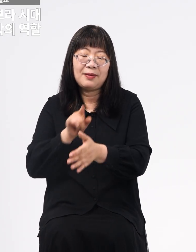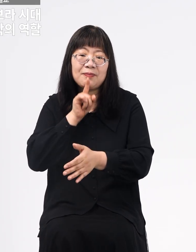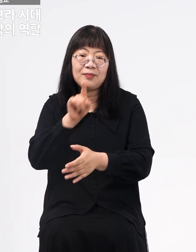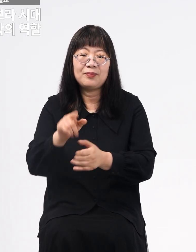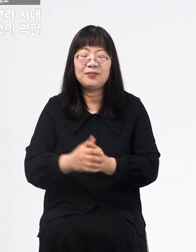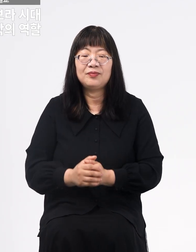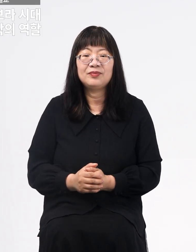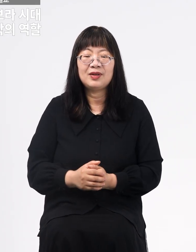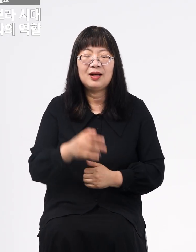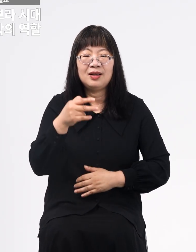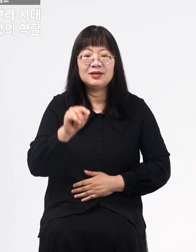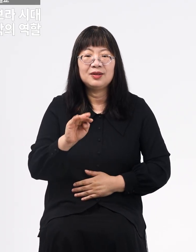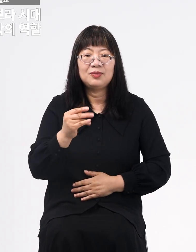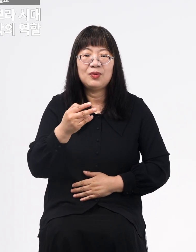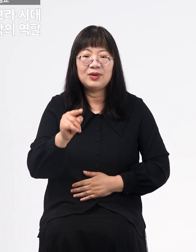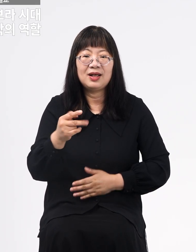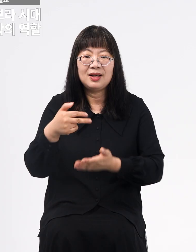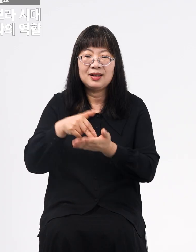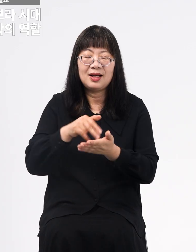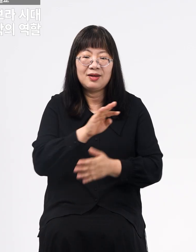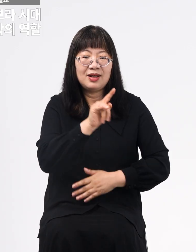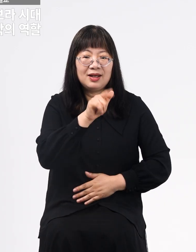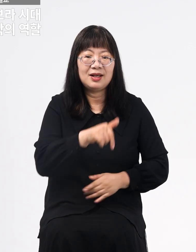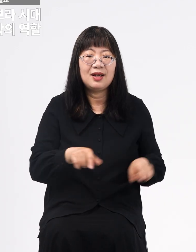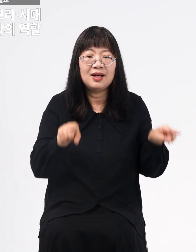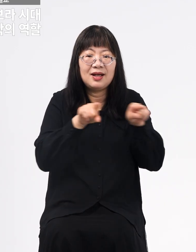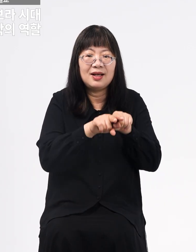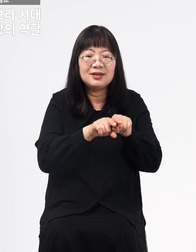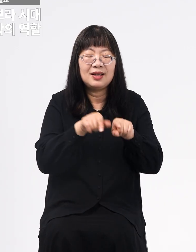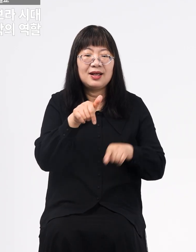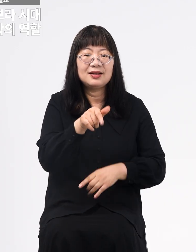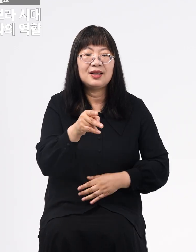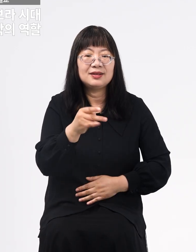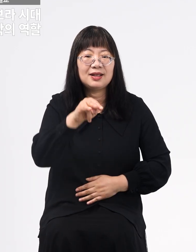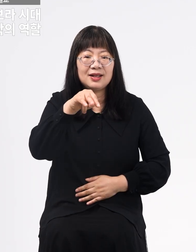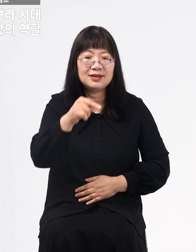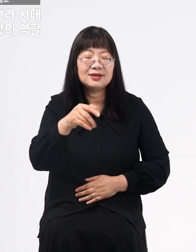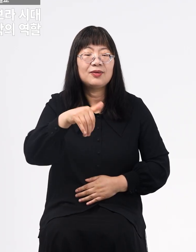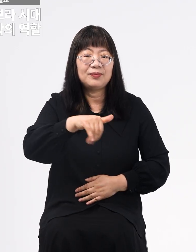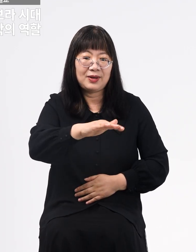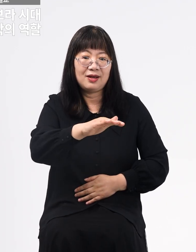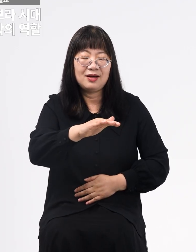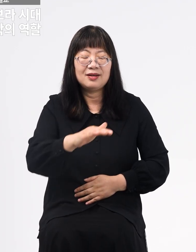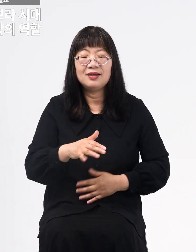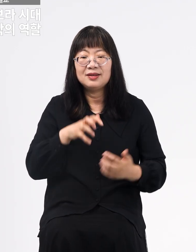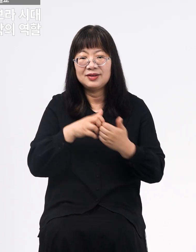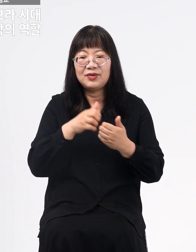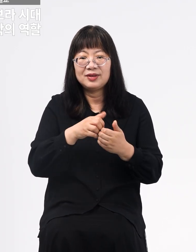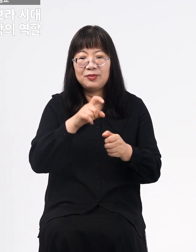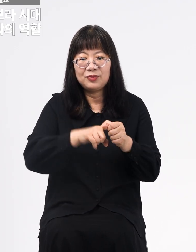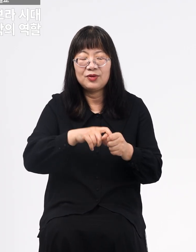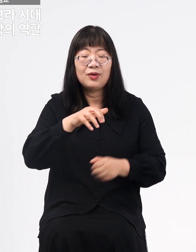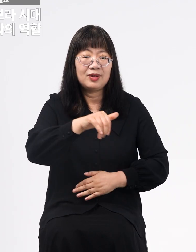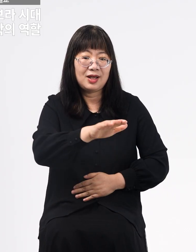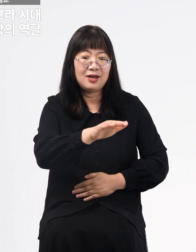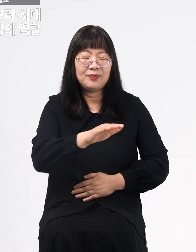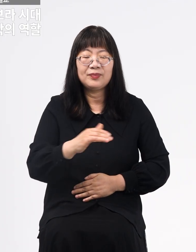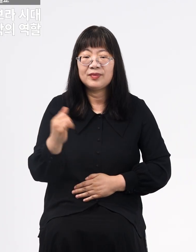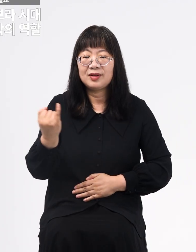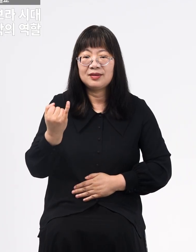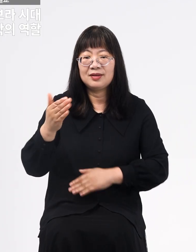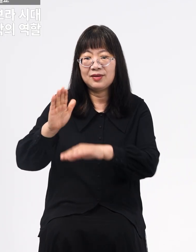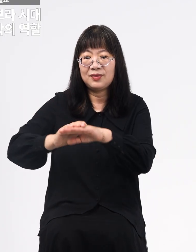하고 드보라가 일어나 바락과 함께 게데스로 가니라. 이제 전쟁으로 가는 거죠. 여인의